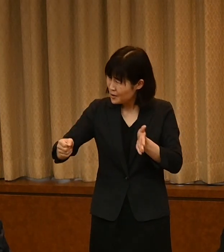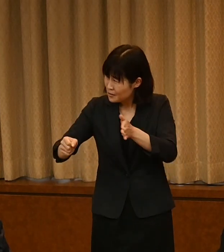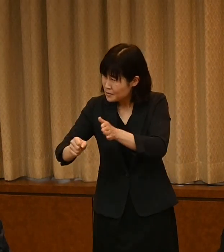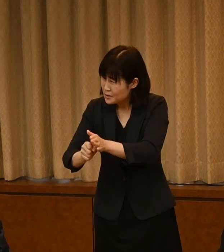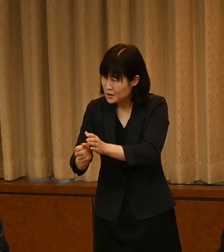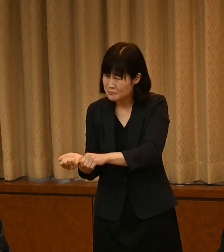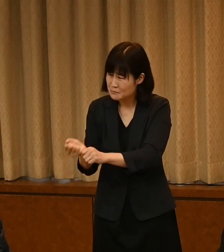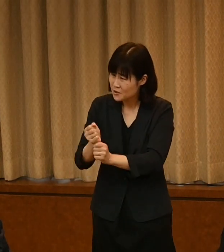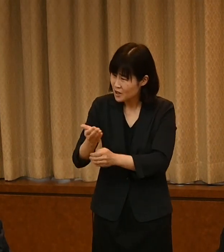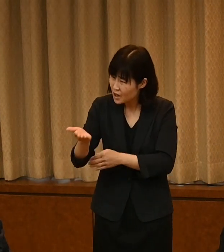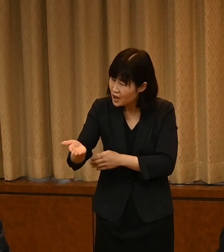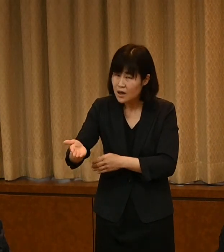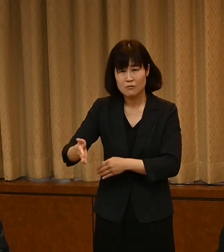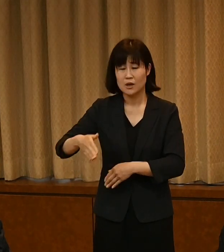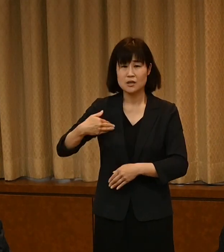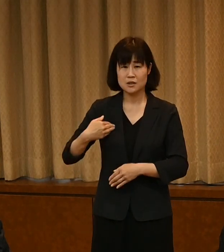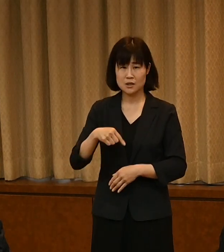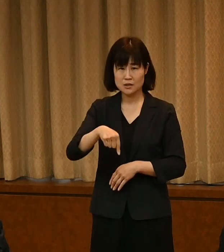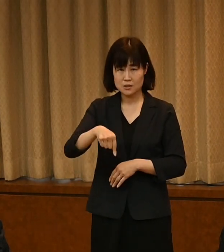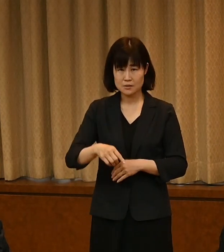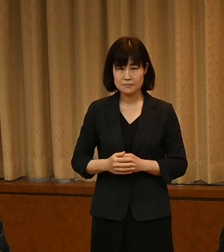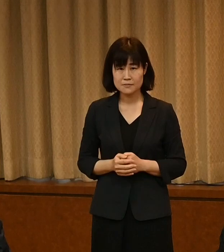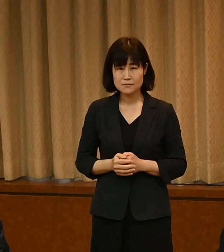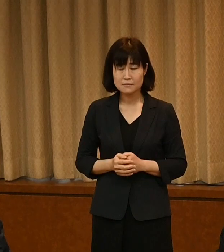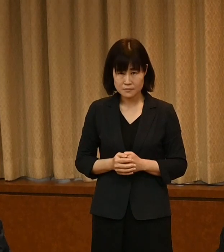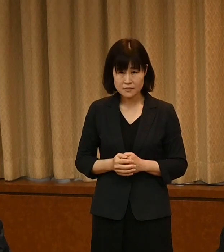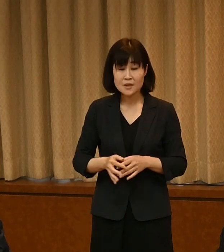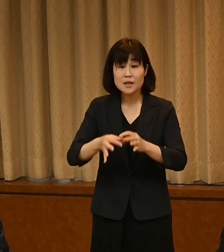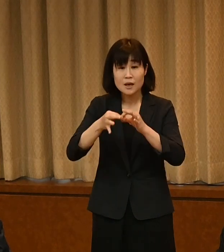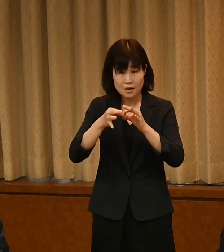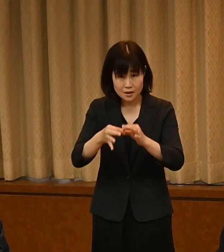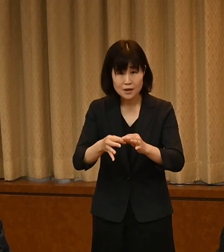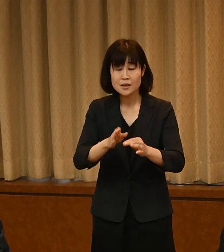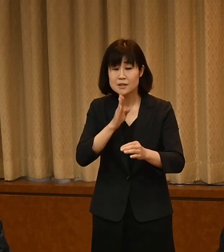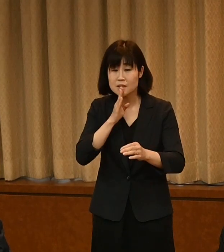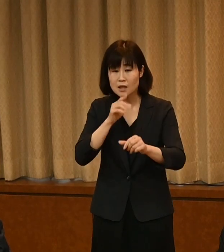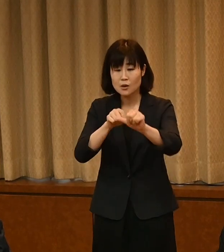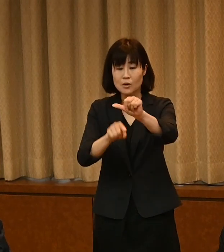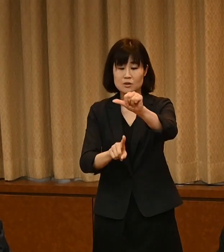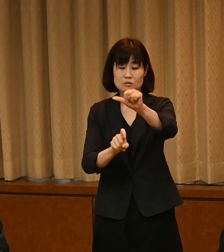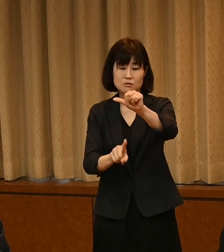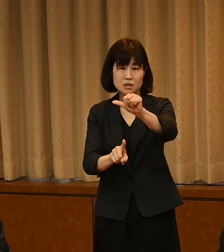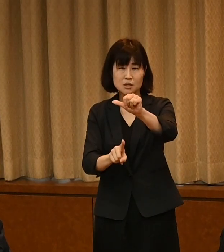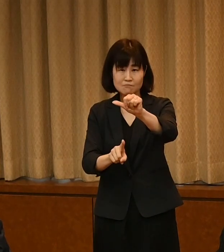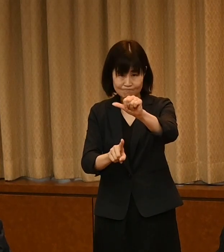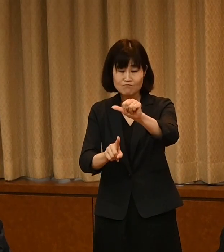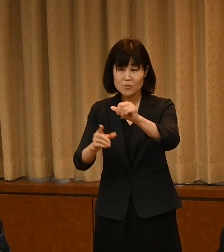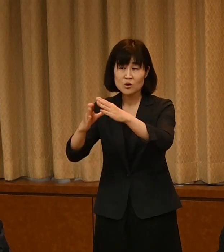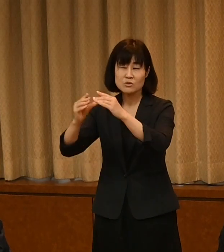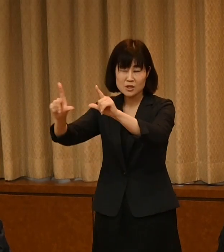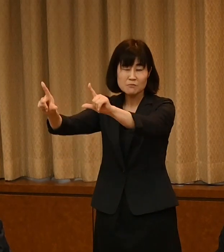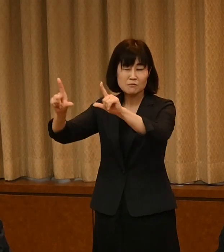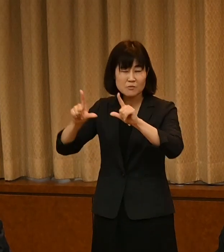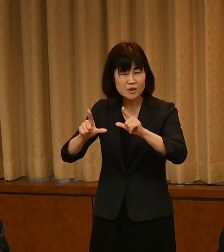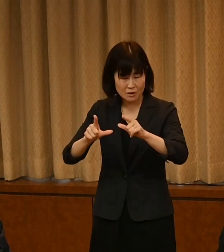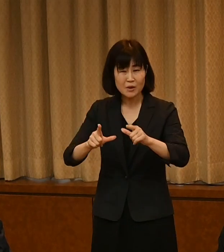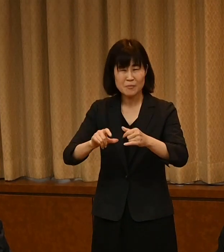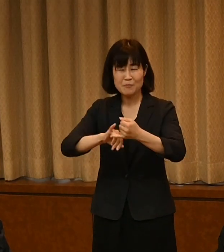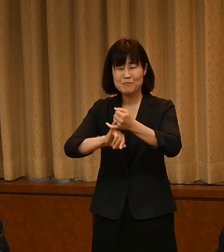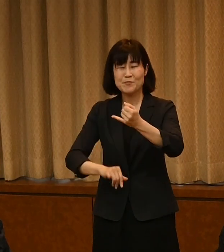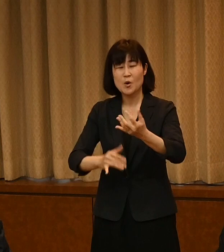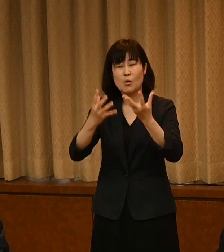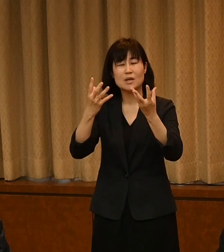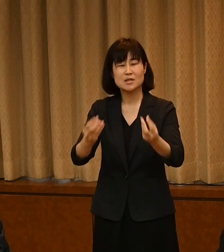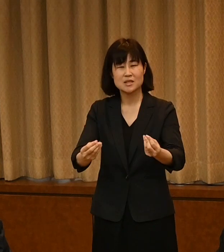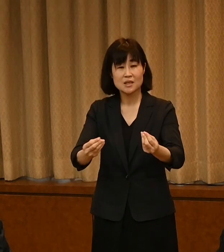した認識のもと、重点措置解除後も時短要請も含めた対策の継続によるさらな